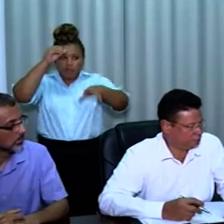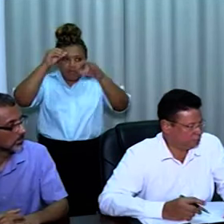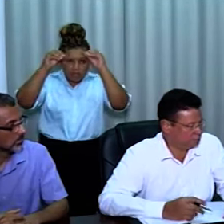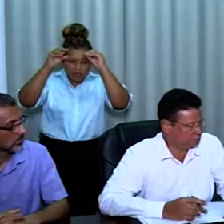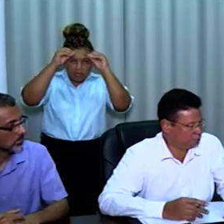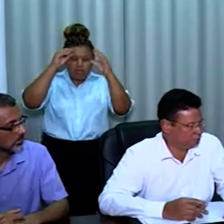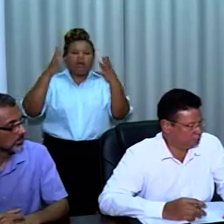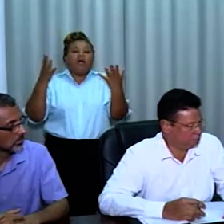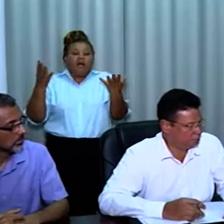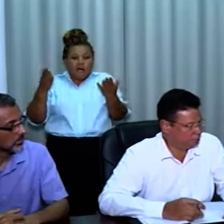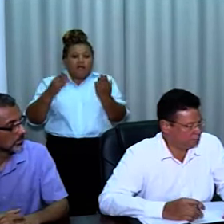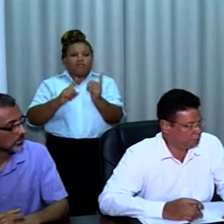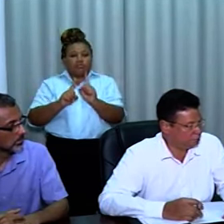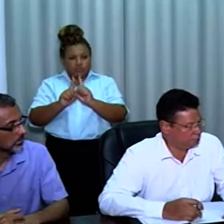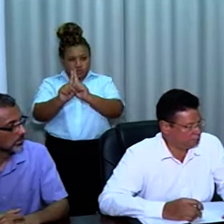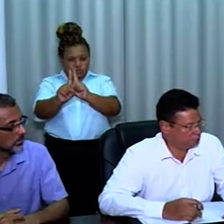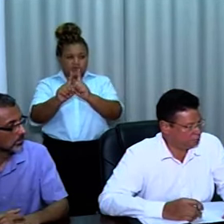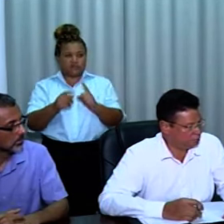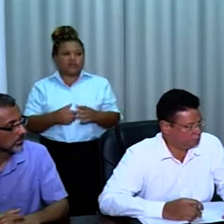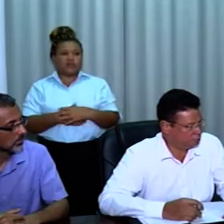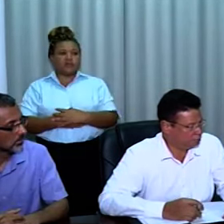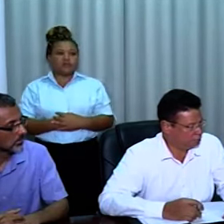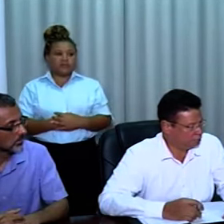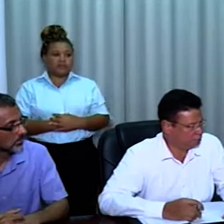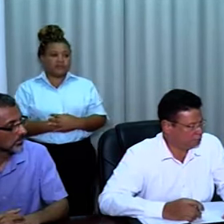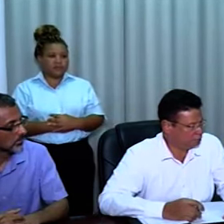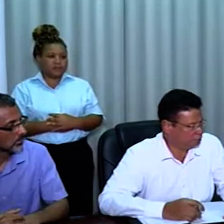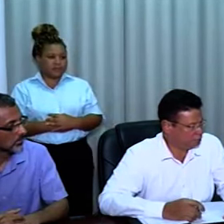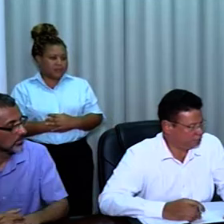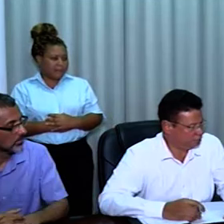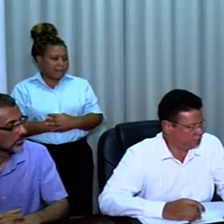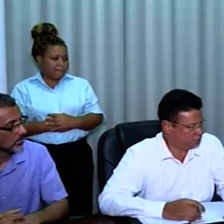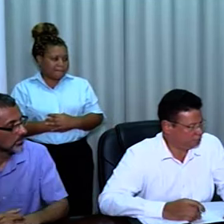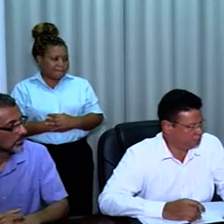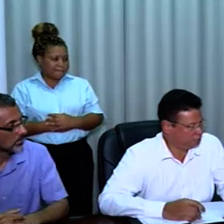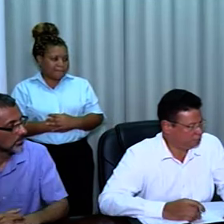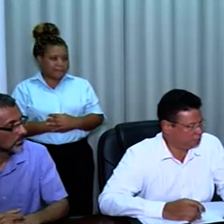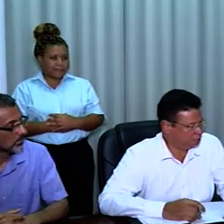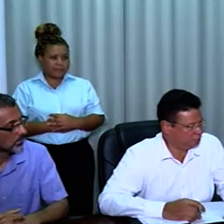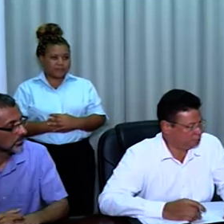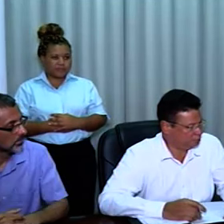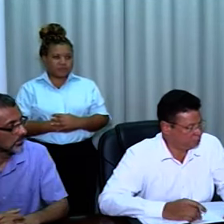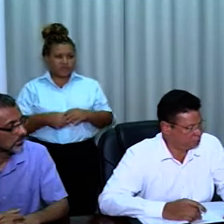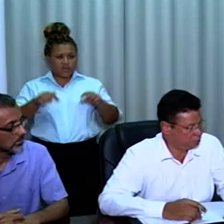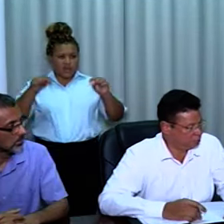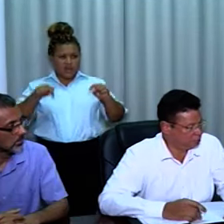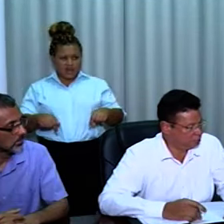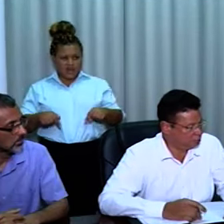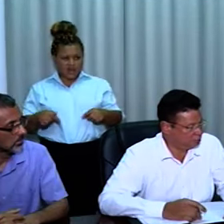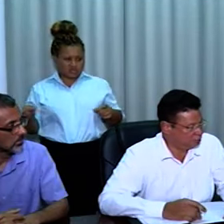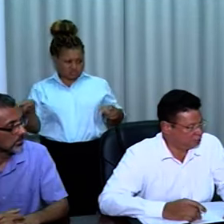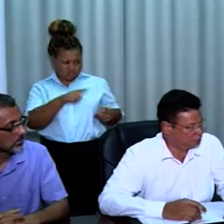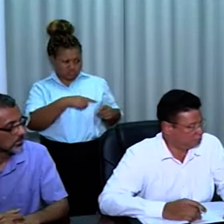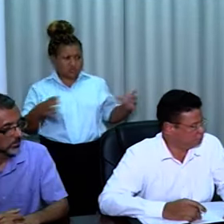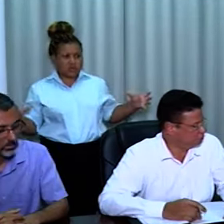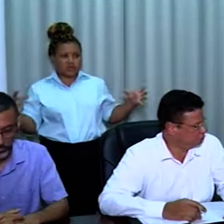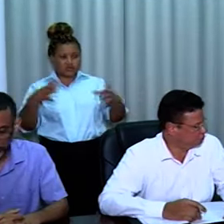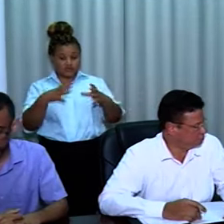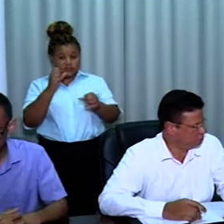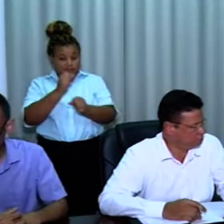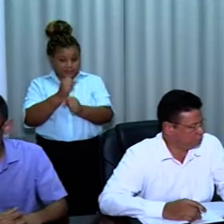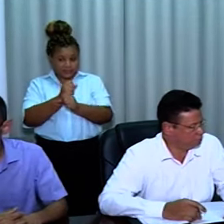jamais il y en a quelque chose qui health, il a besoin de support, nous staff mobilise. Je vais donner l'exemple. Par exemple, si nous